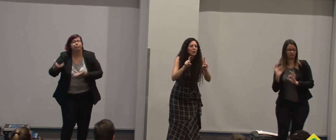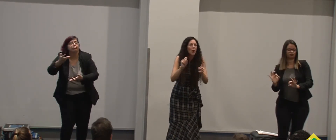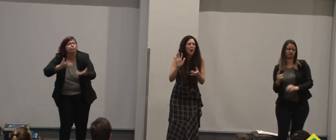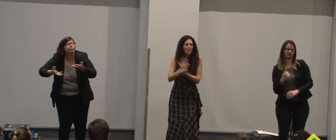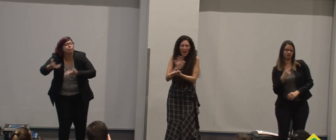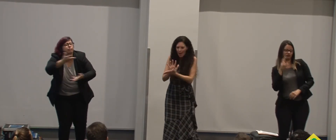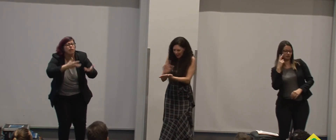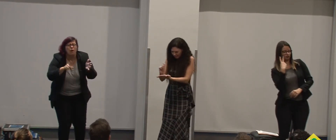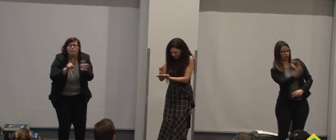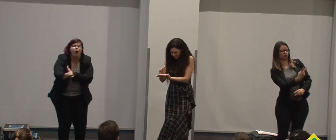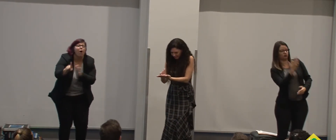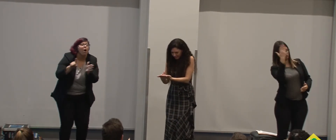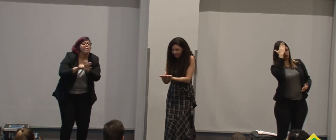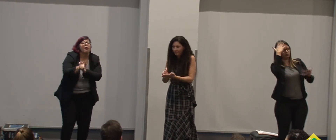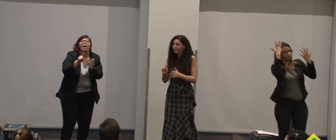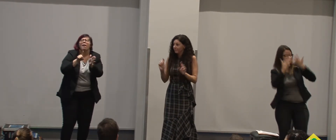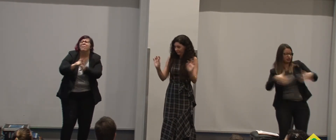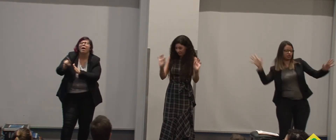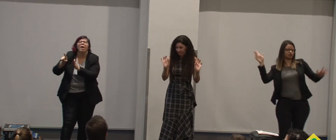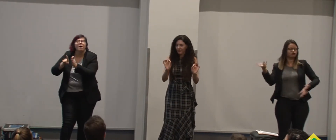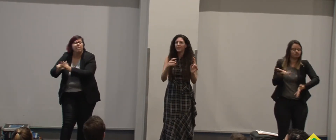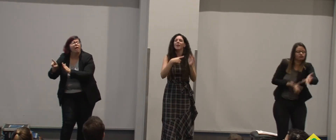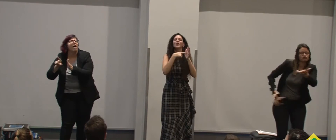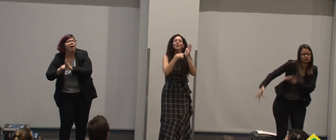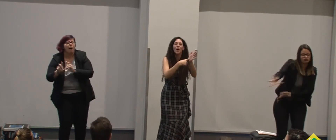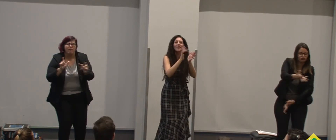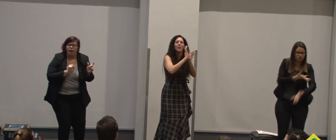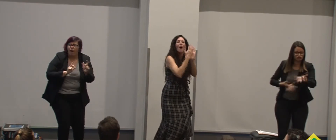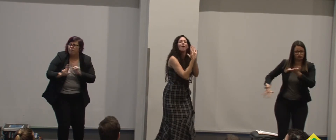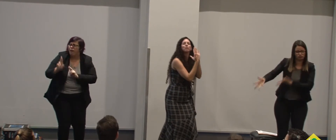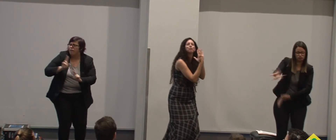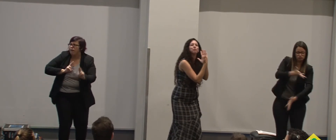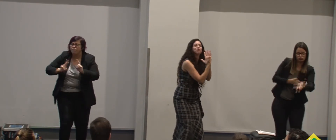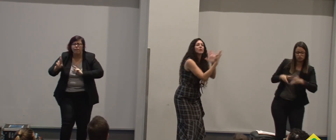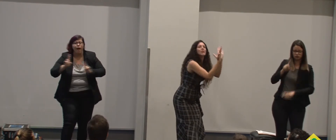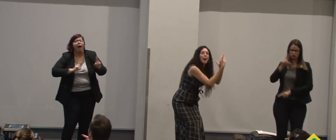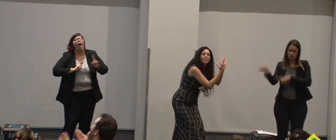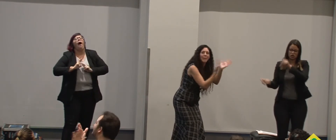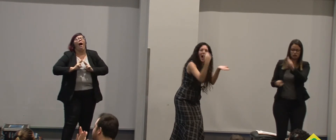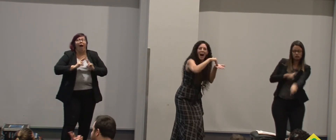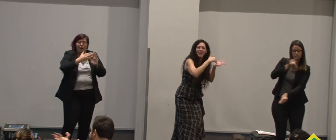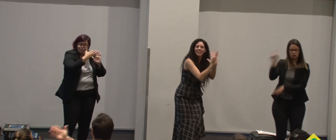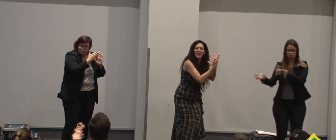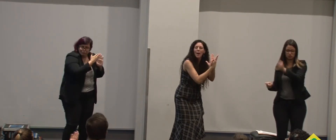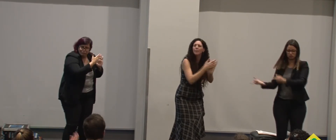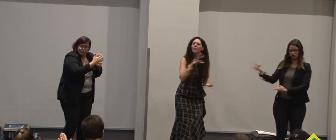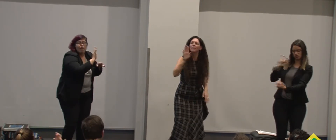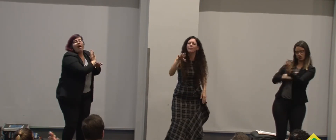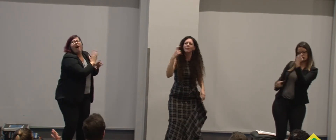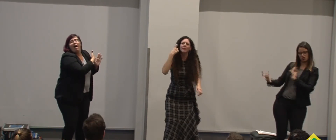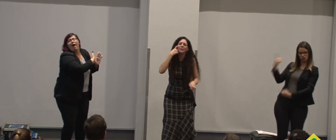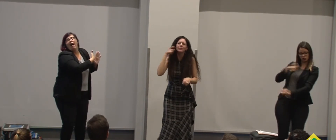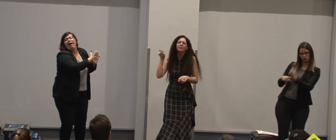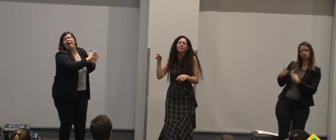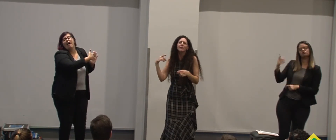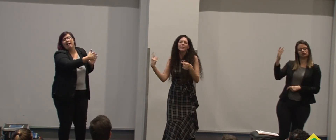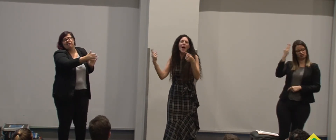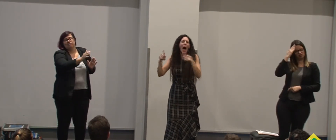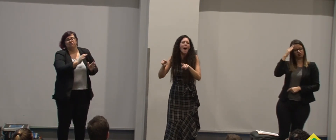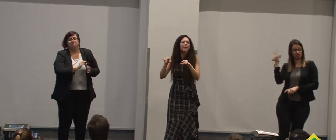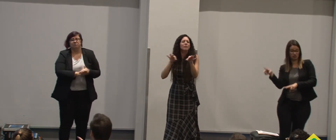passado. A gente pode fazer um questionário em papel escrito, para que eles se utilizem do